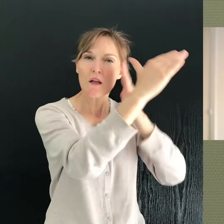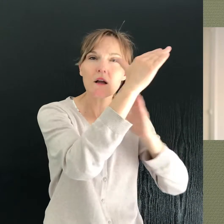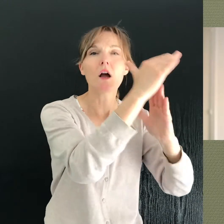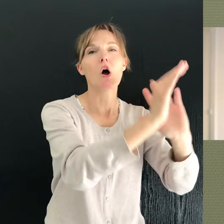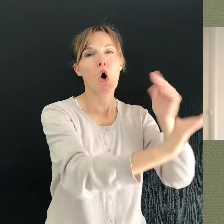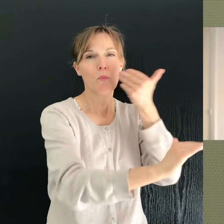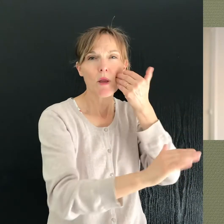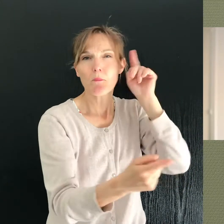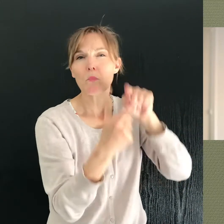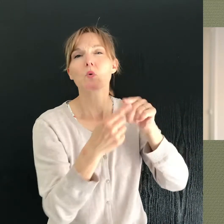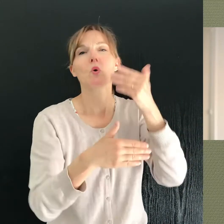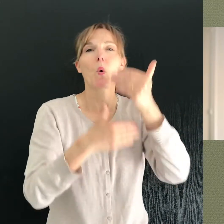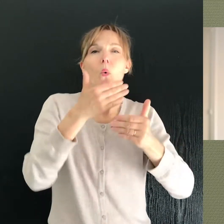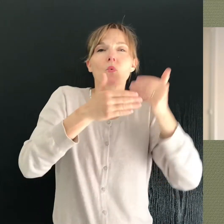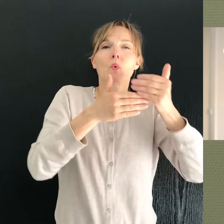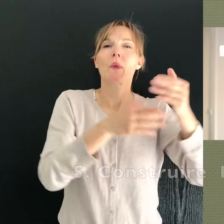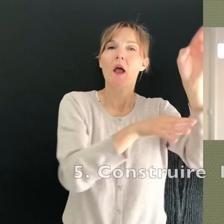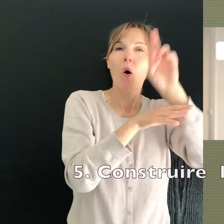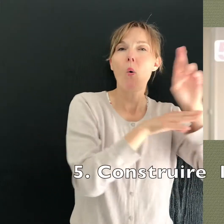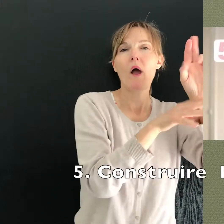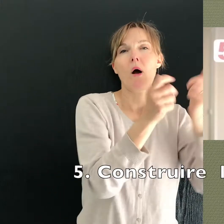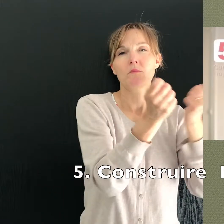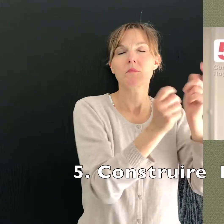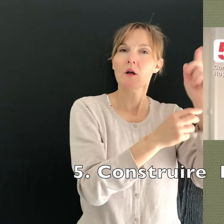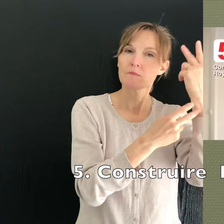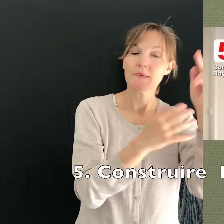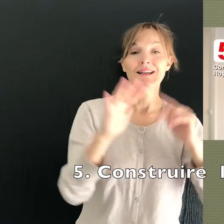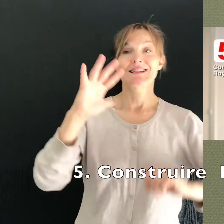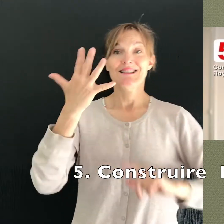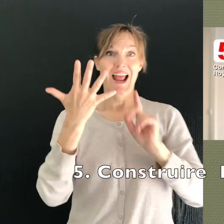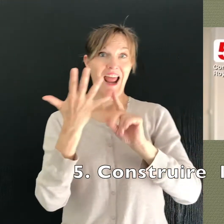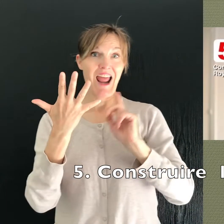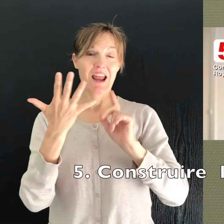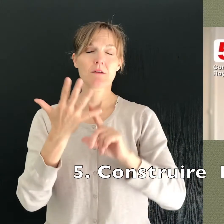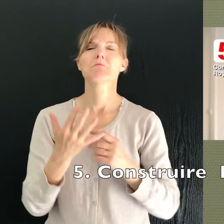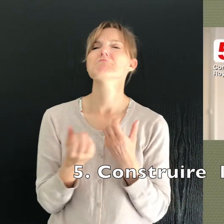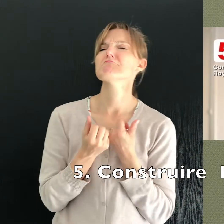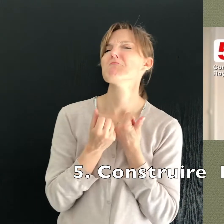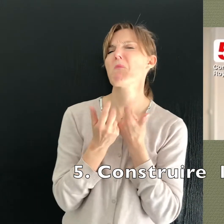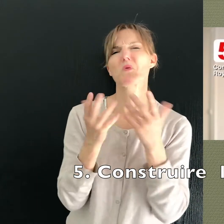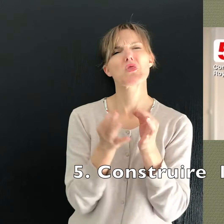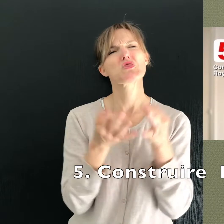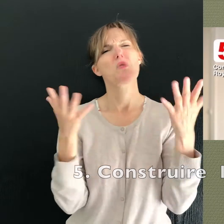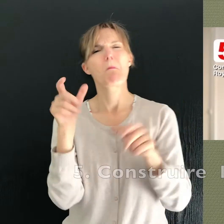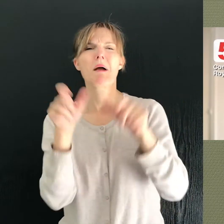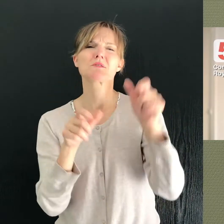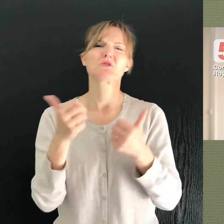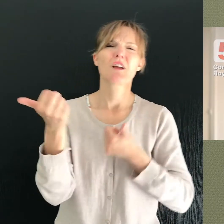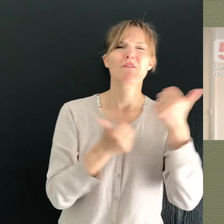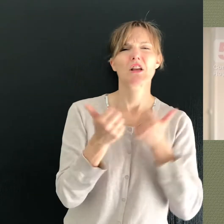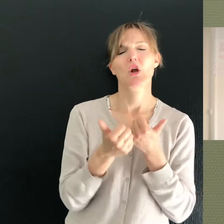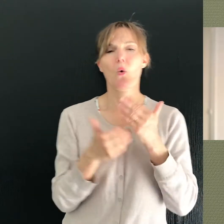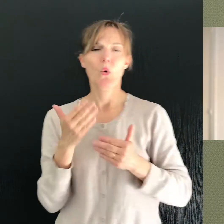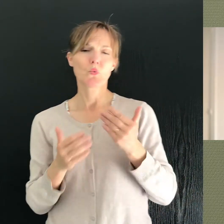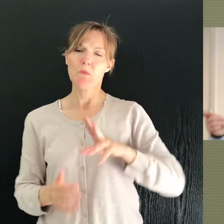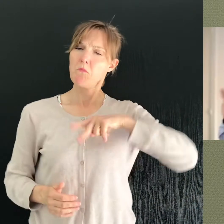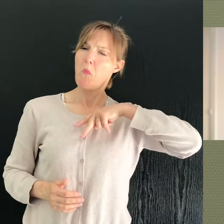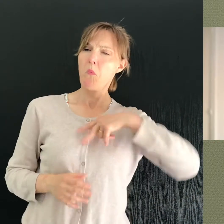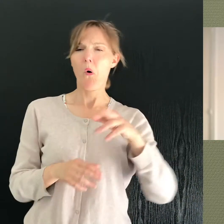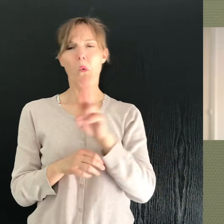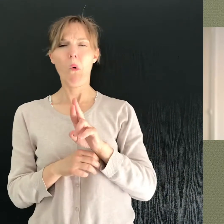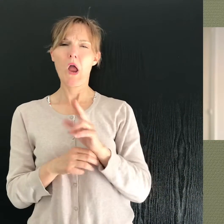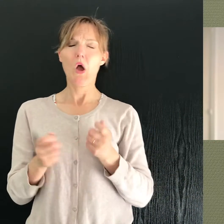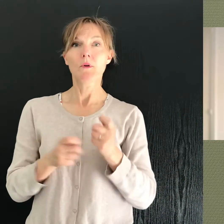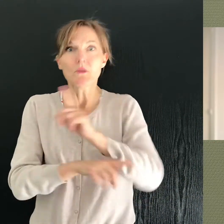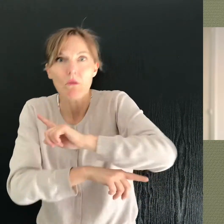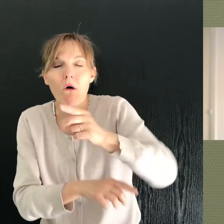Jésus-Christ pour construire son royaume. Cinquièmement, trop de serviteurs construisent leur propre royaume. Revenons à